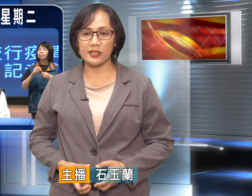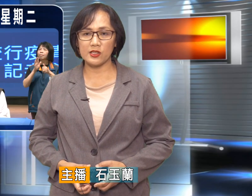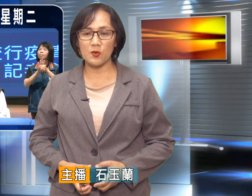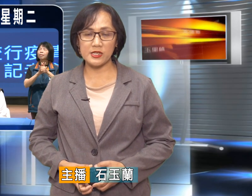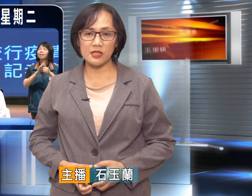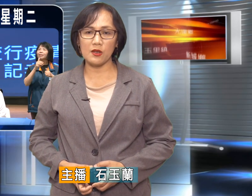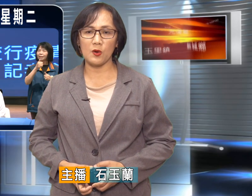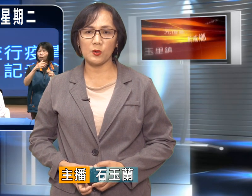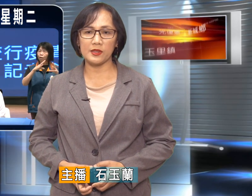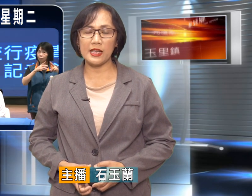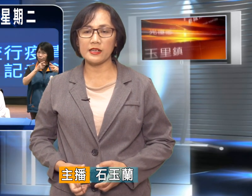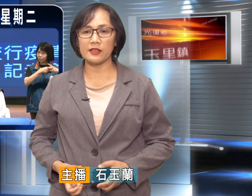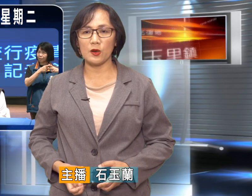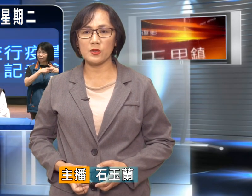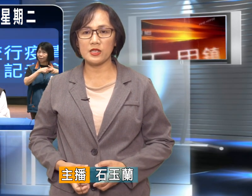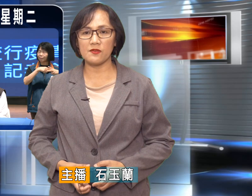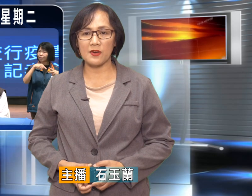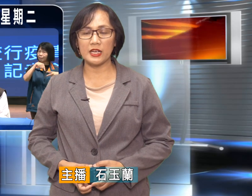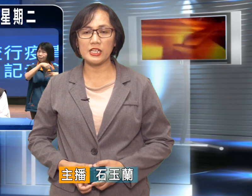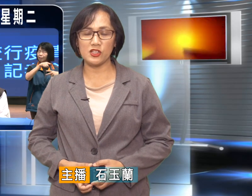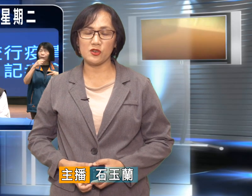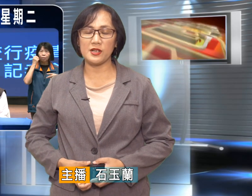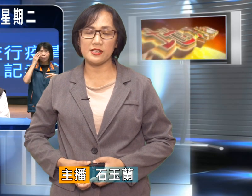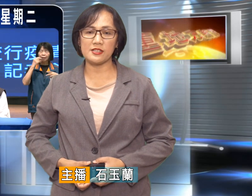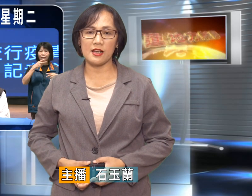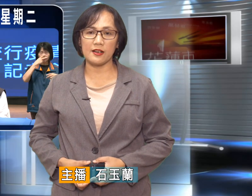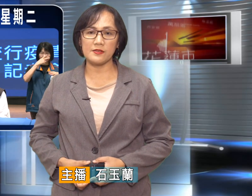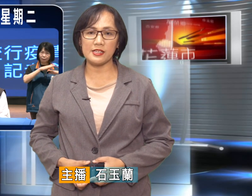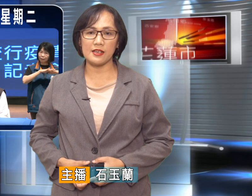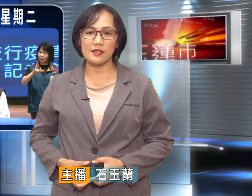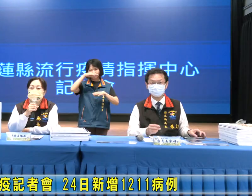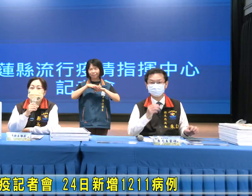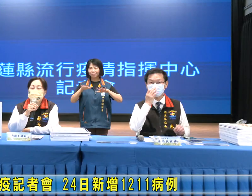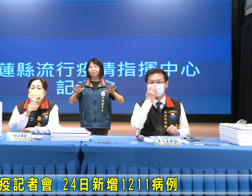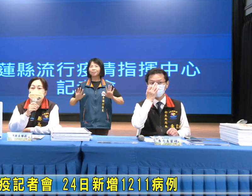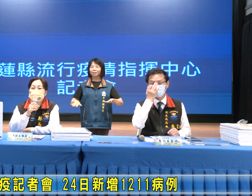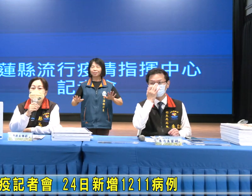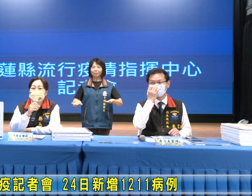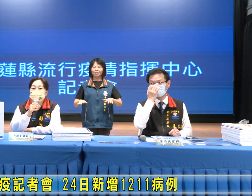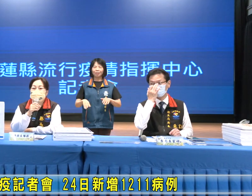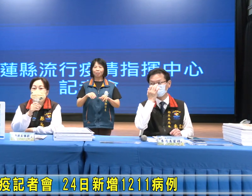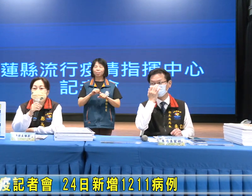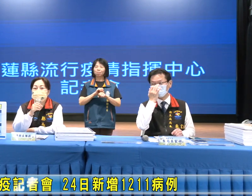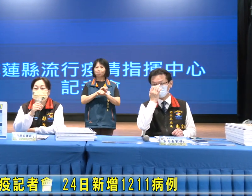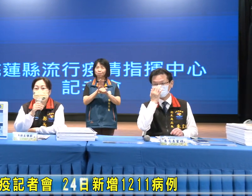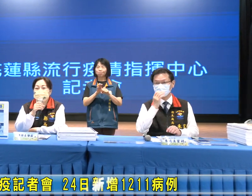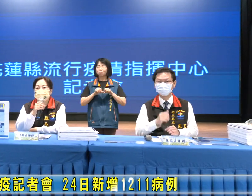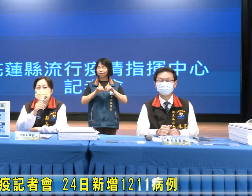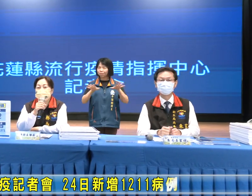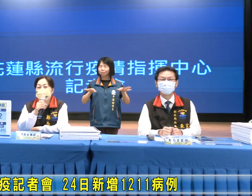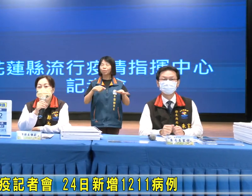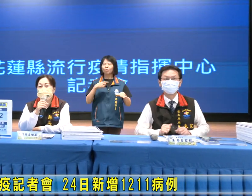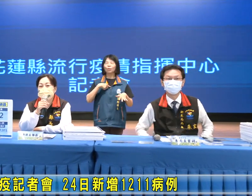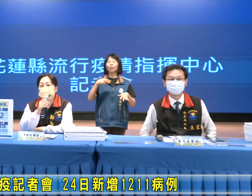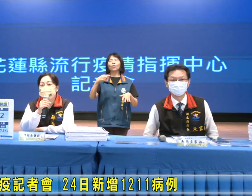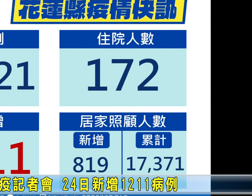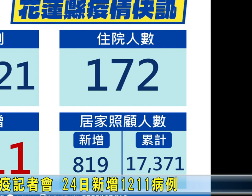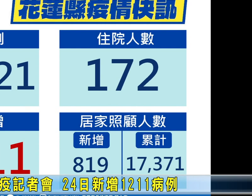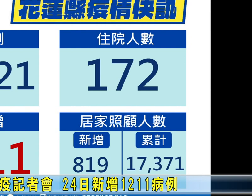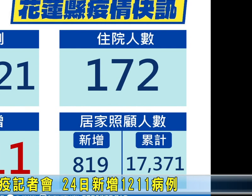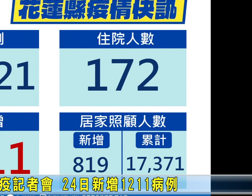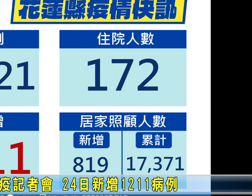起来透过镜头带您到防疫记者会现场了解。 新冠疫情，花莲县政府24号确诊新